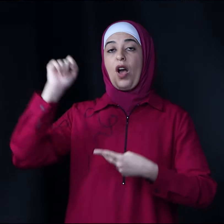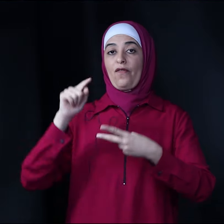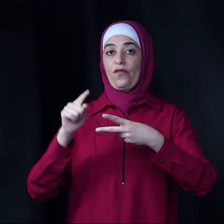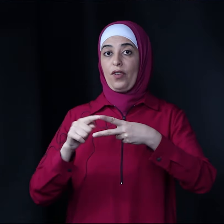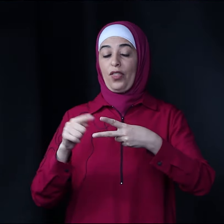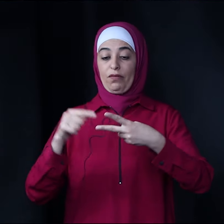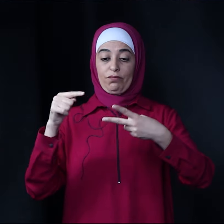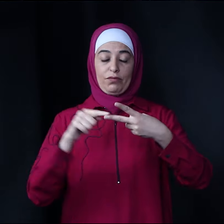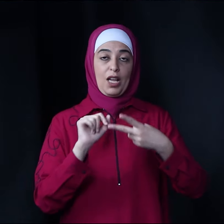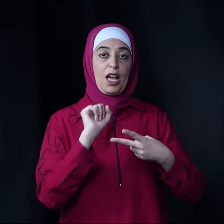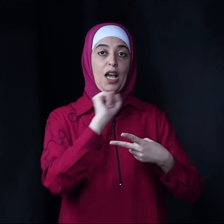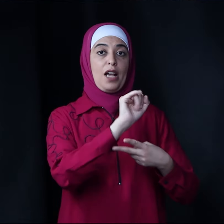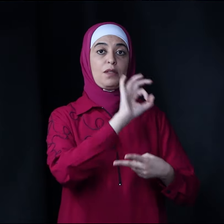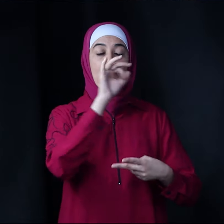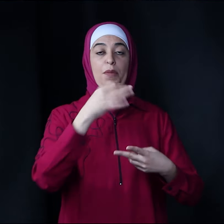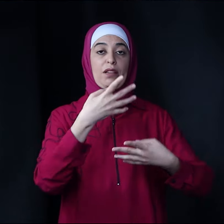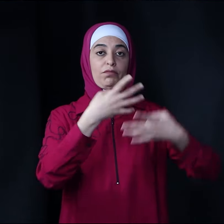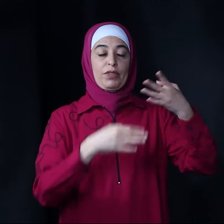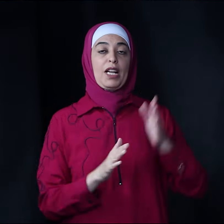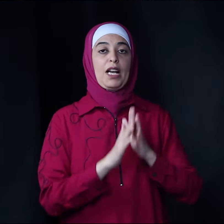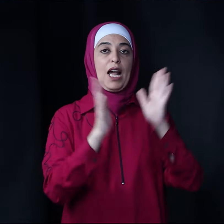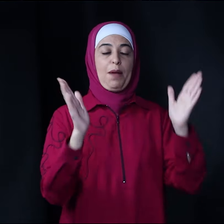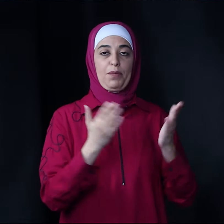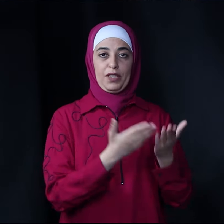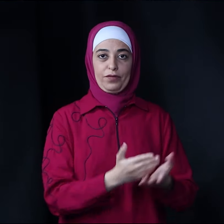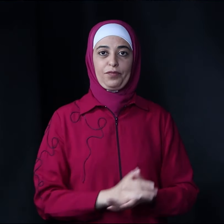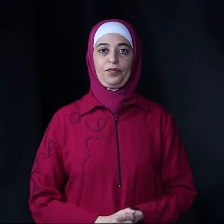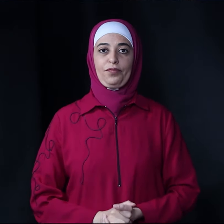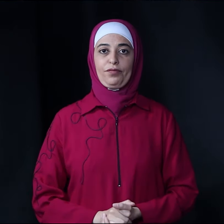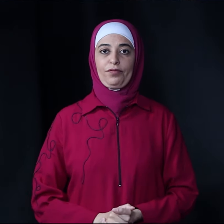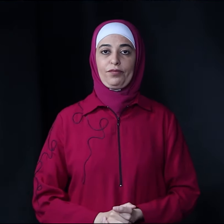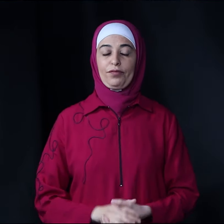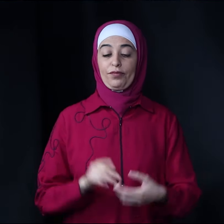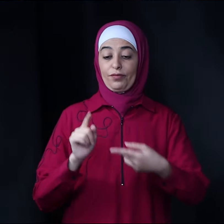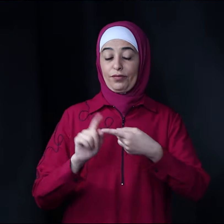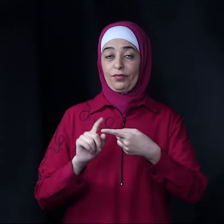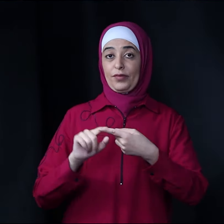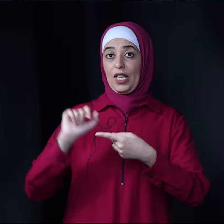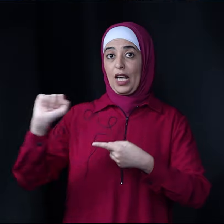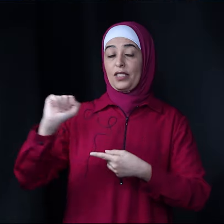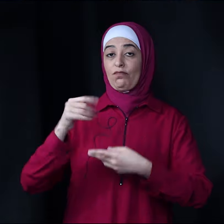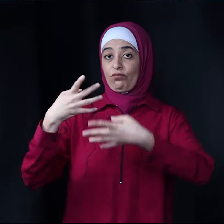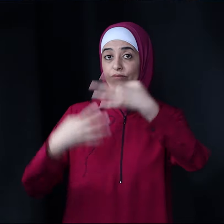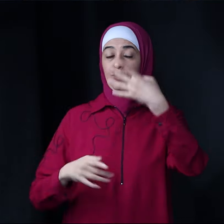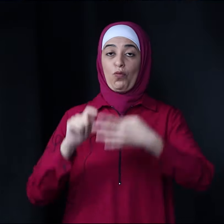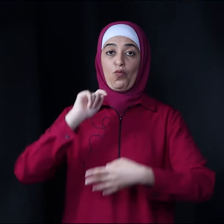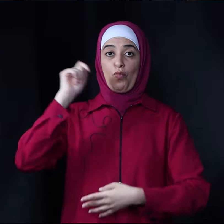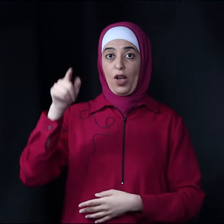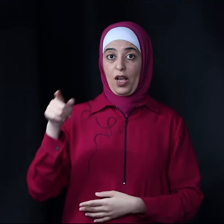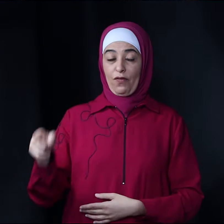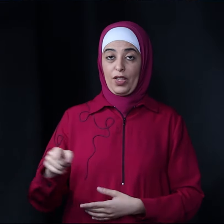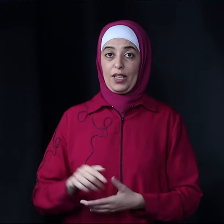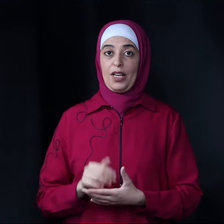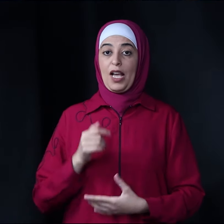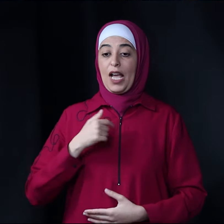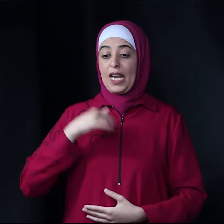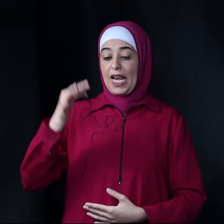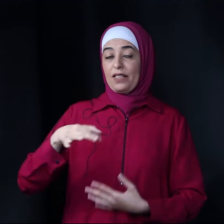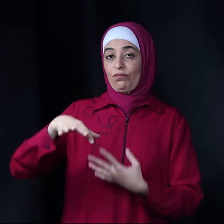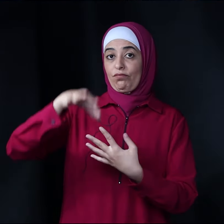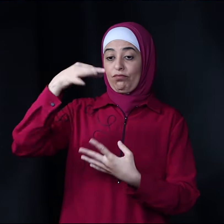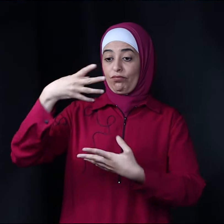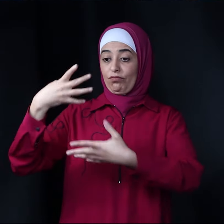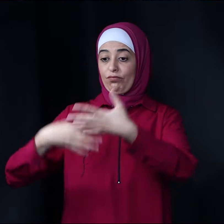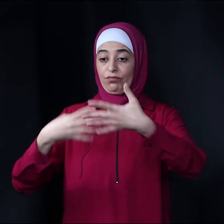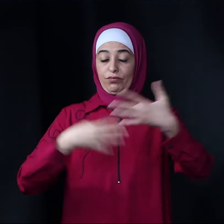اقتراع. بالنسبة للدائرة المحلية يجب أن أقوم باختيار القائمة والمرشحين داخل هاي القائمة،